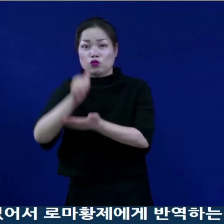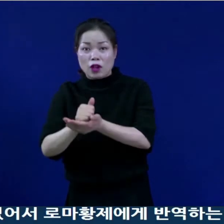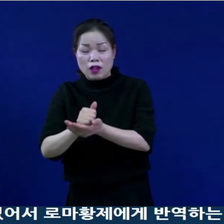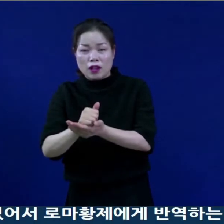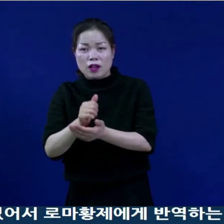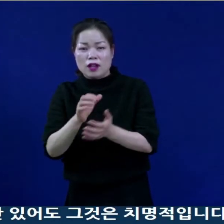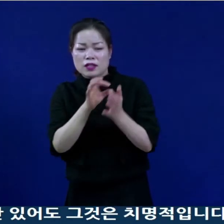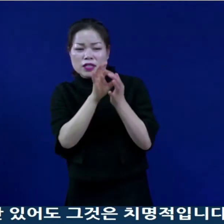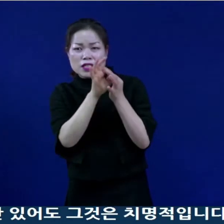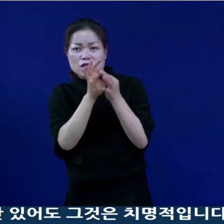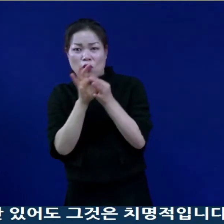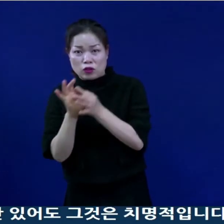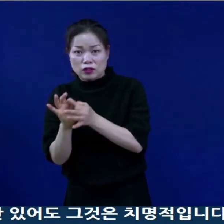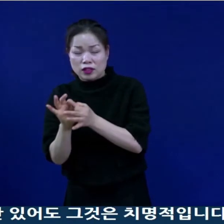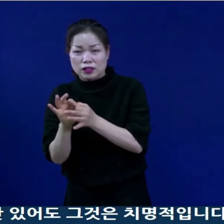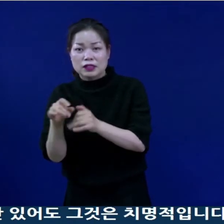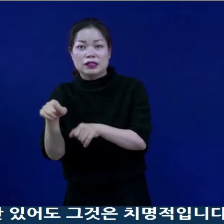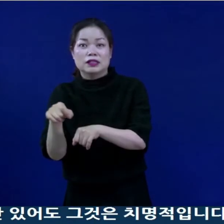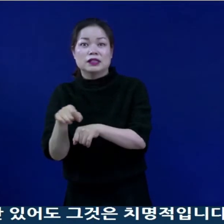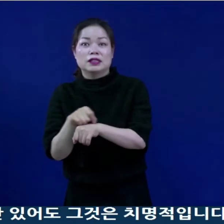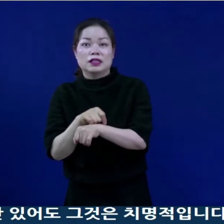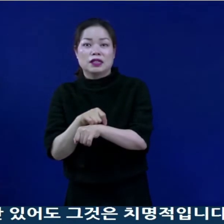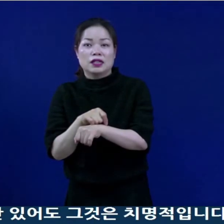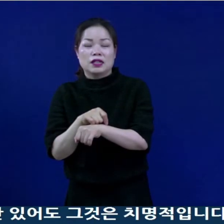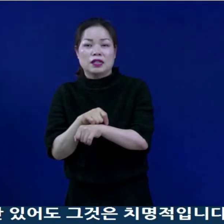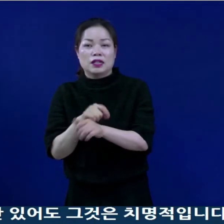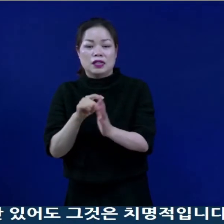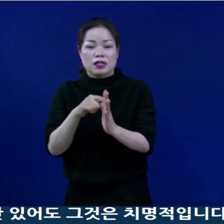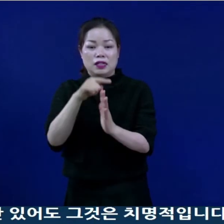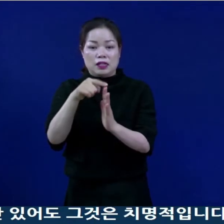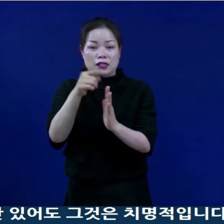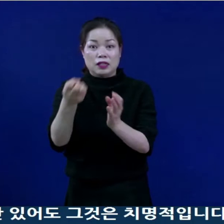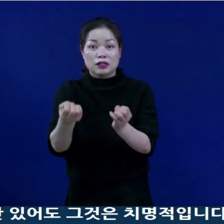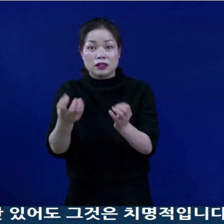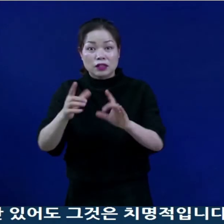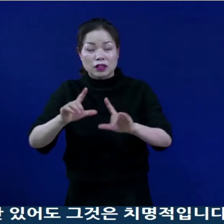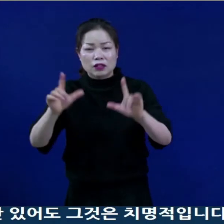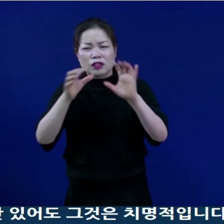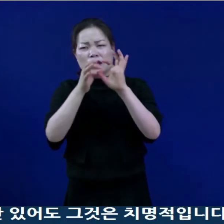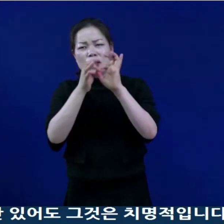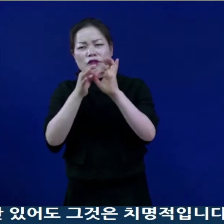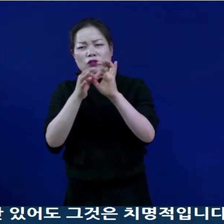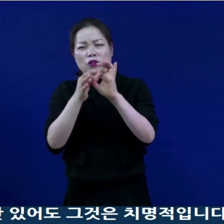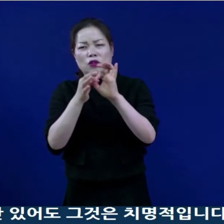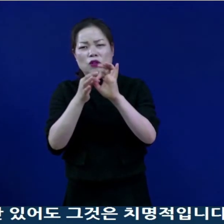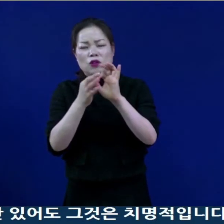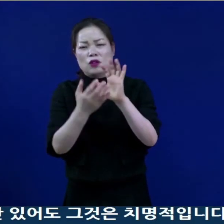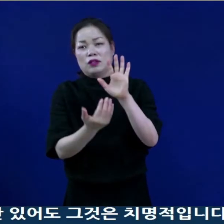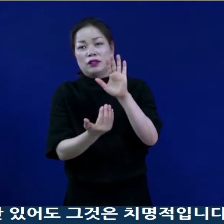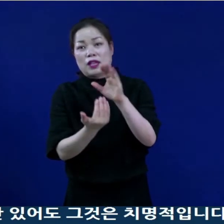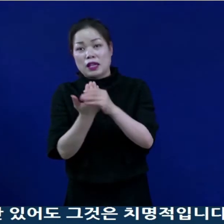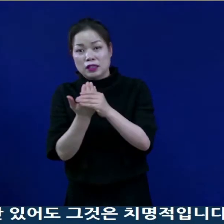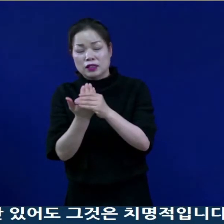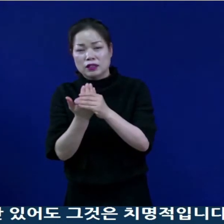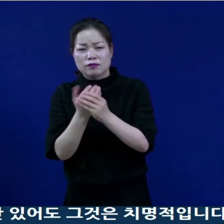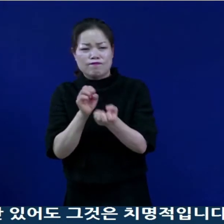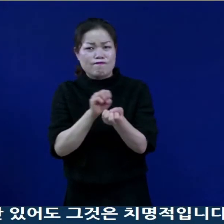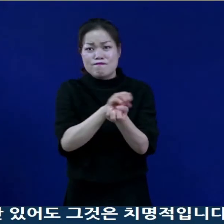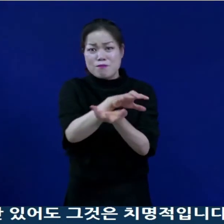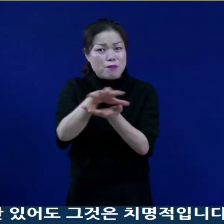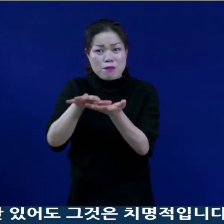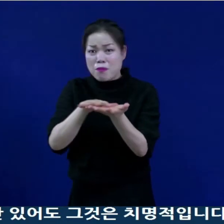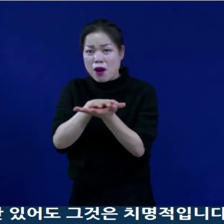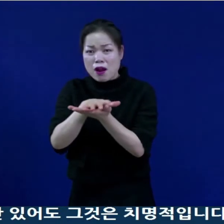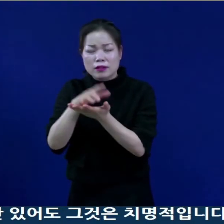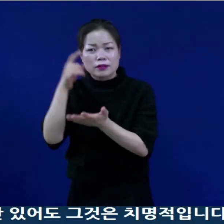연이어 발생될, 특별히 명절을 앞두고 있는 상황에서 연이어 발생될 밀란들을 생각하며